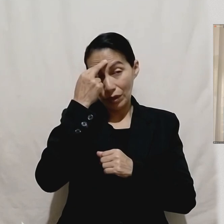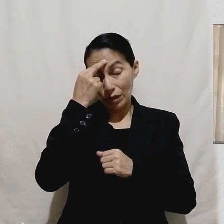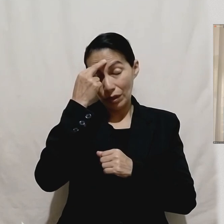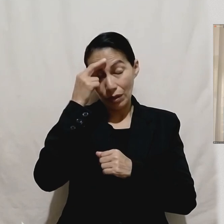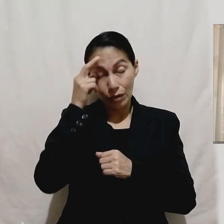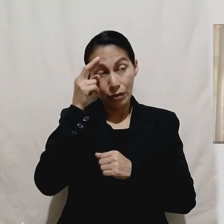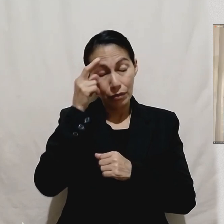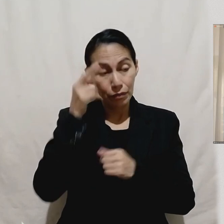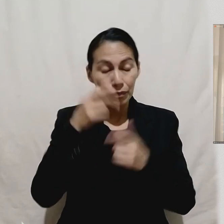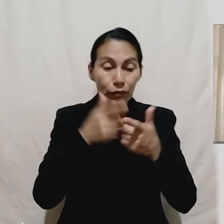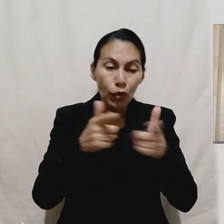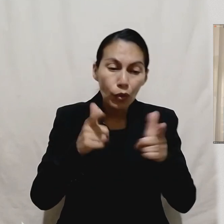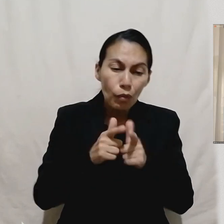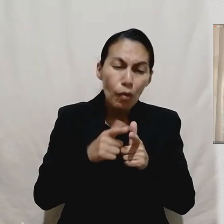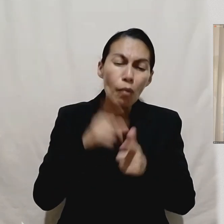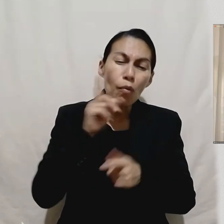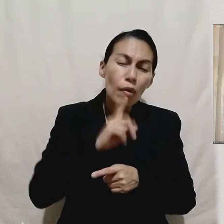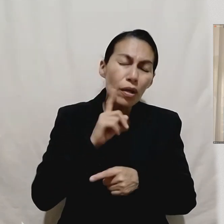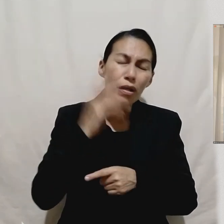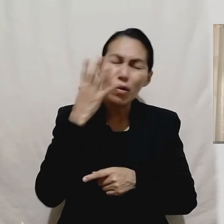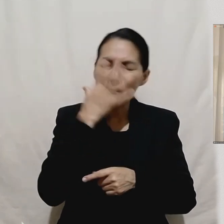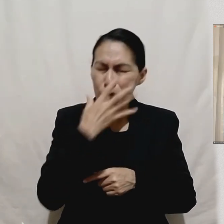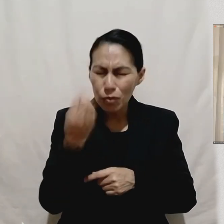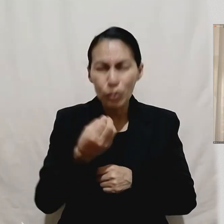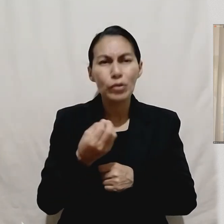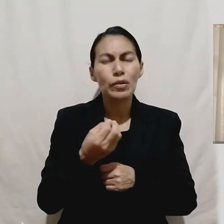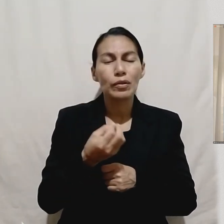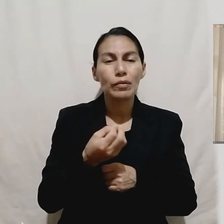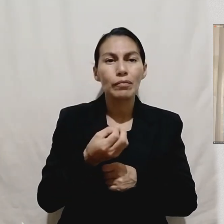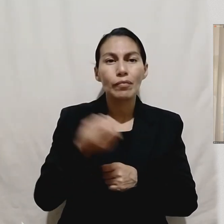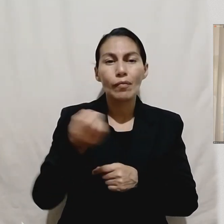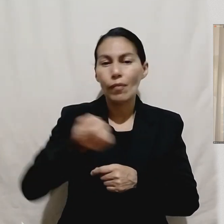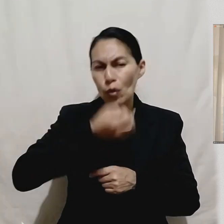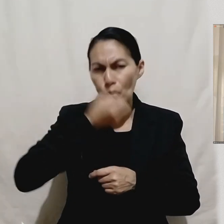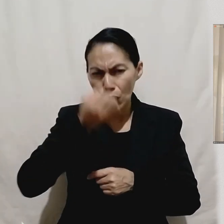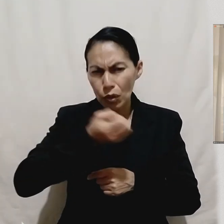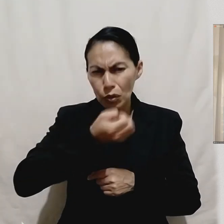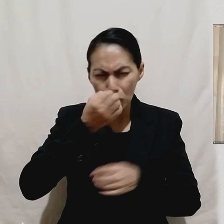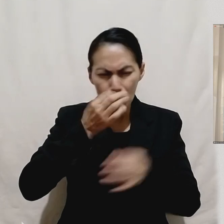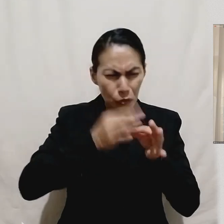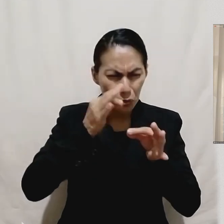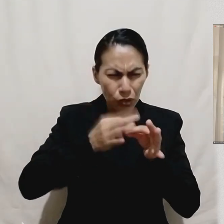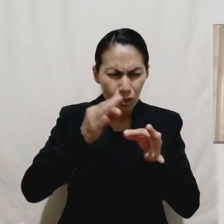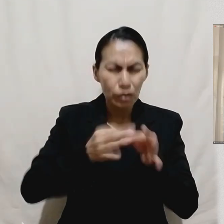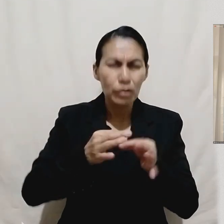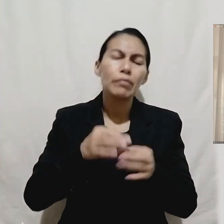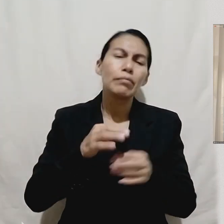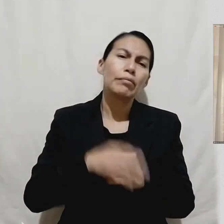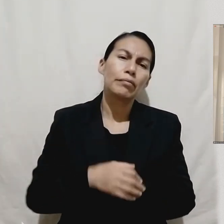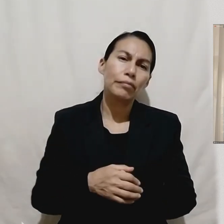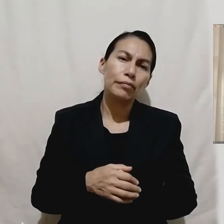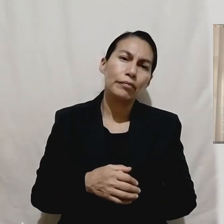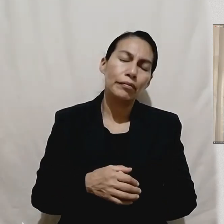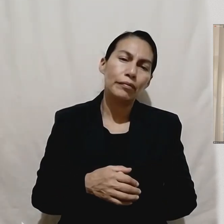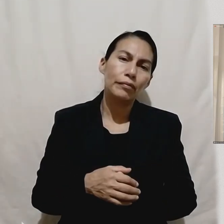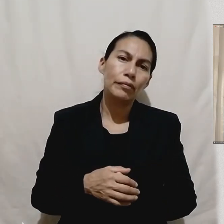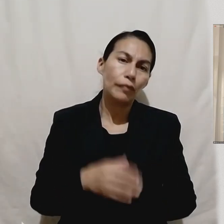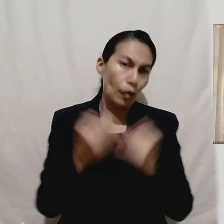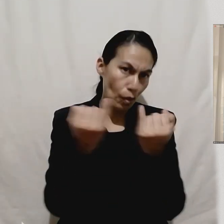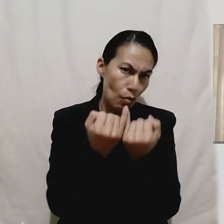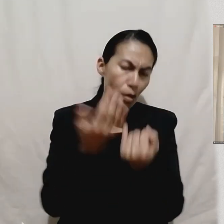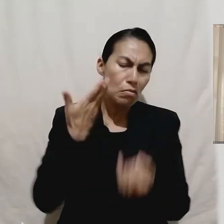preciosas damas que nos acompañan en nuestras oraciones las guerreras de la oración